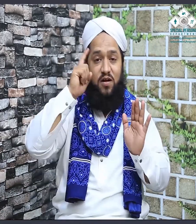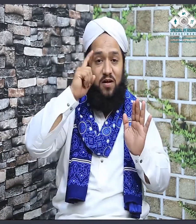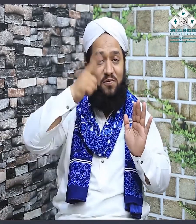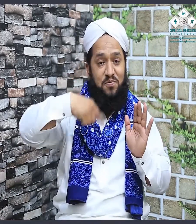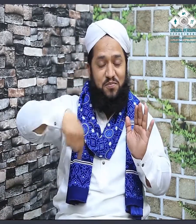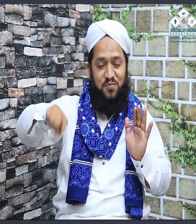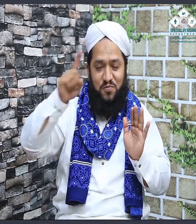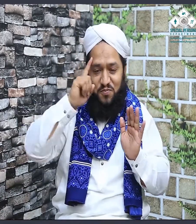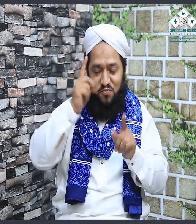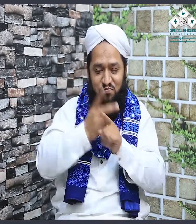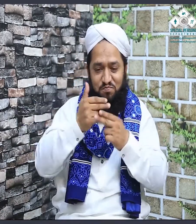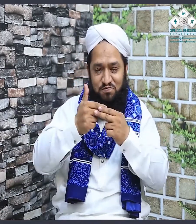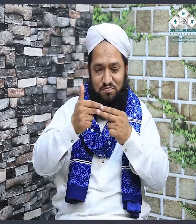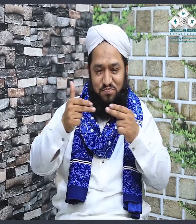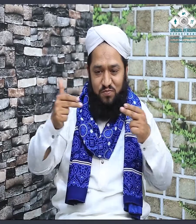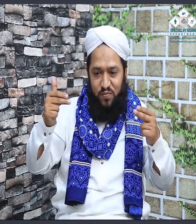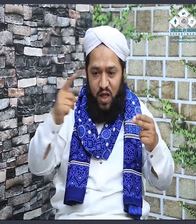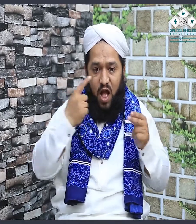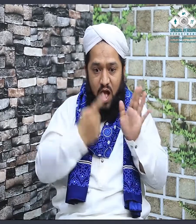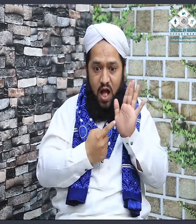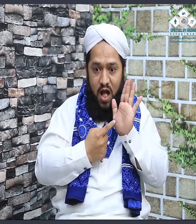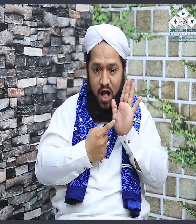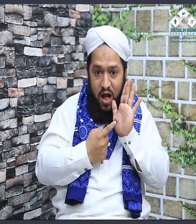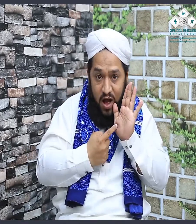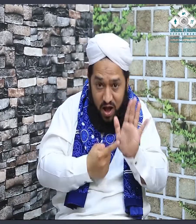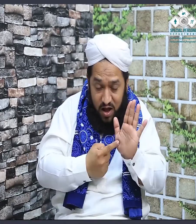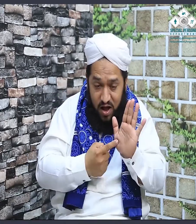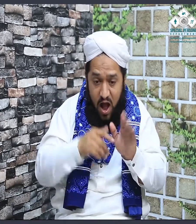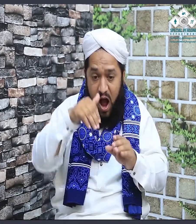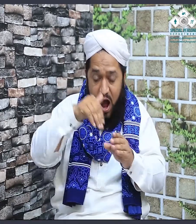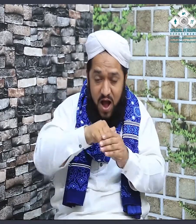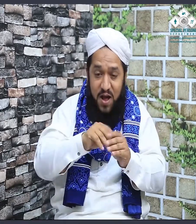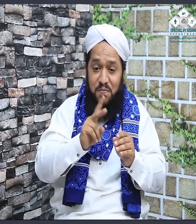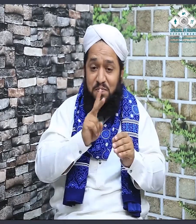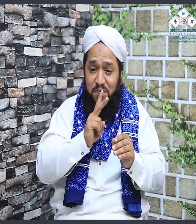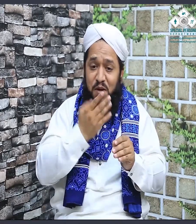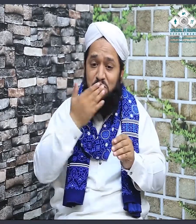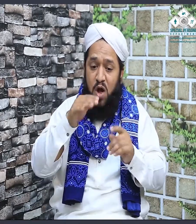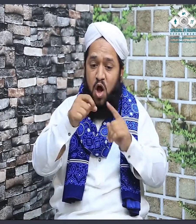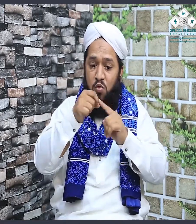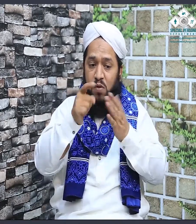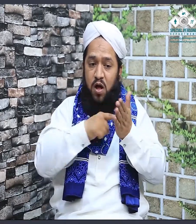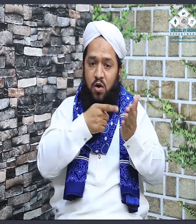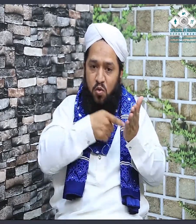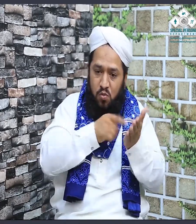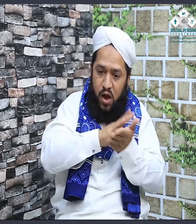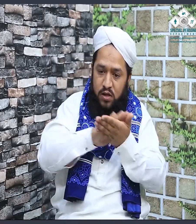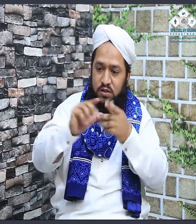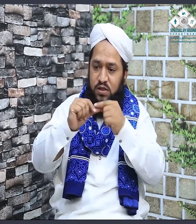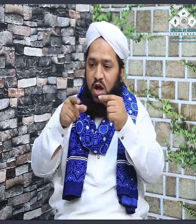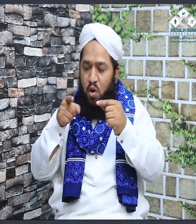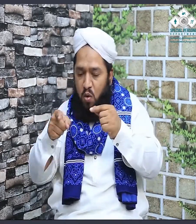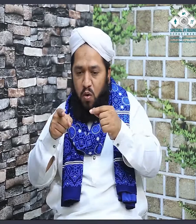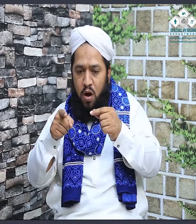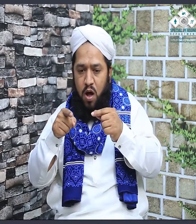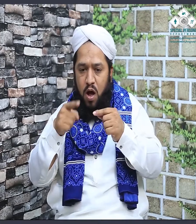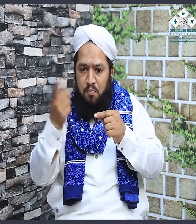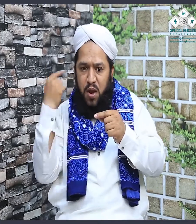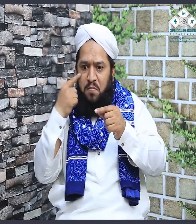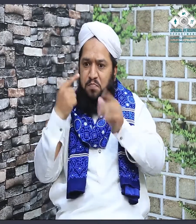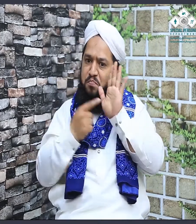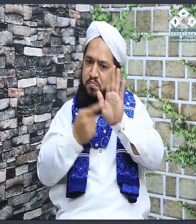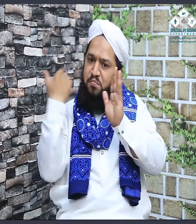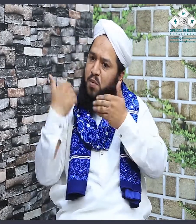چلا ہر ایپیسوڈ میں جب ایک نشانی پر بات کریں گے تو آپ کو بتائیں گے کہ قرآن و حدیث کی روشنی میں یہ نشانی ہو چکی یا